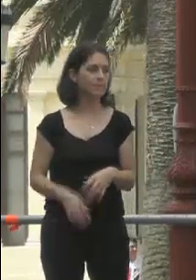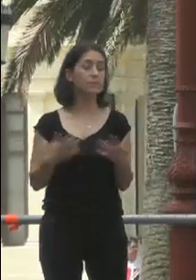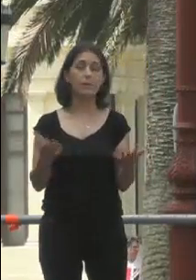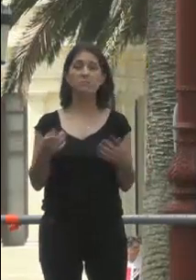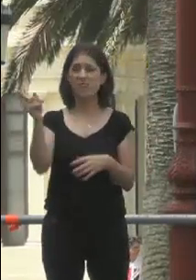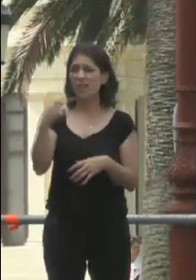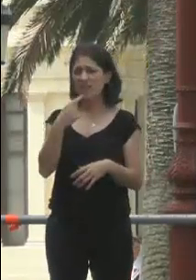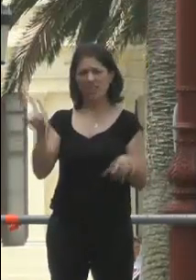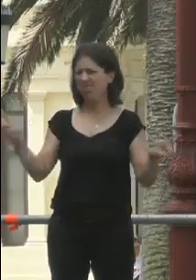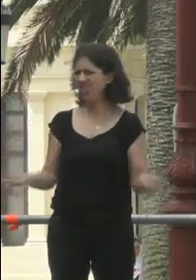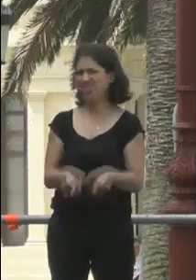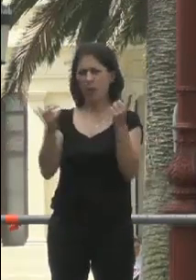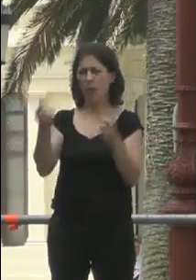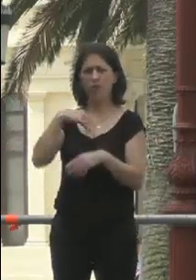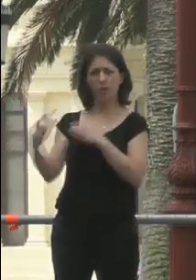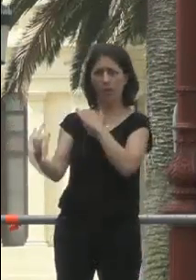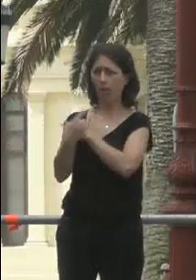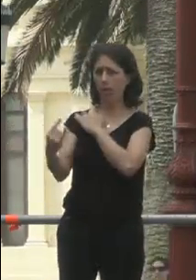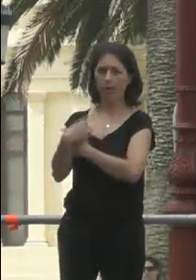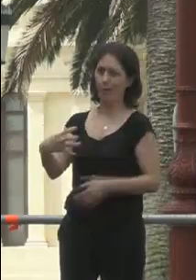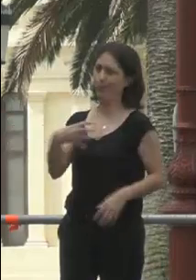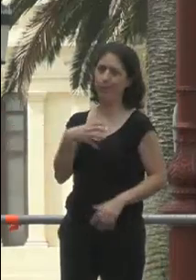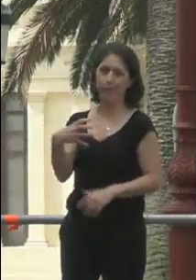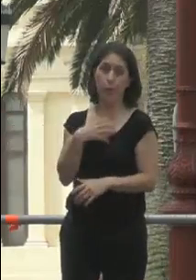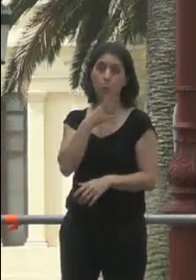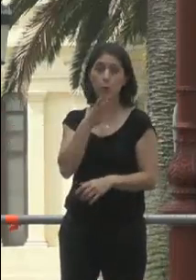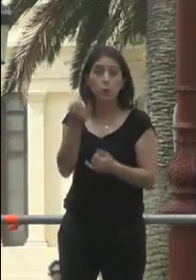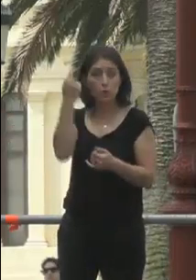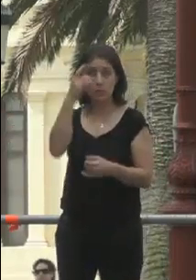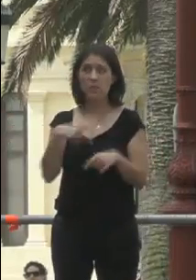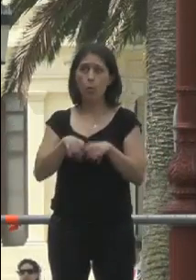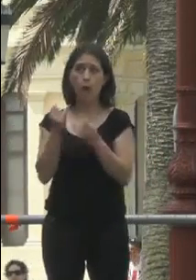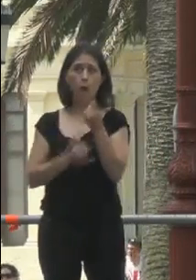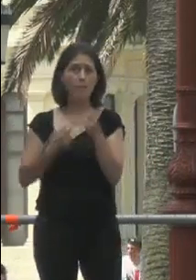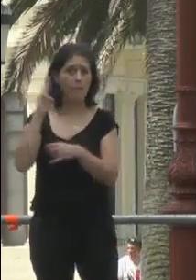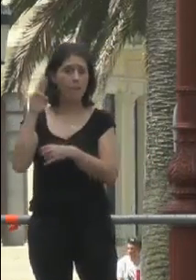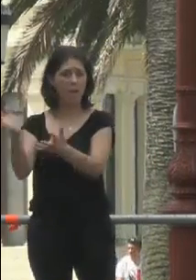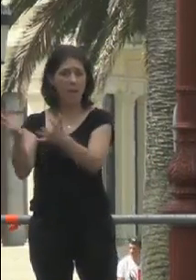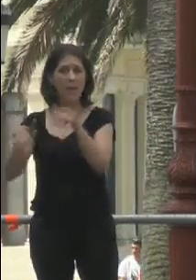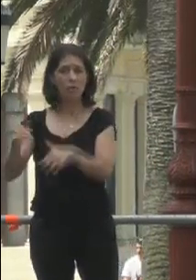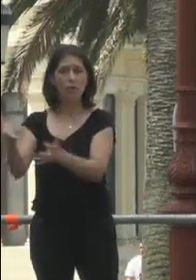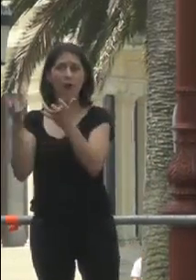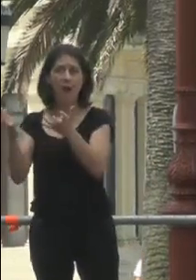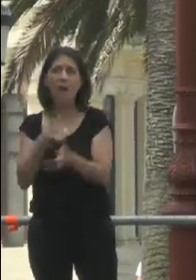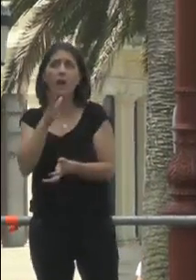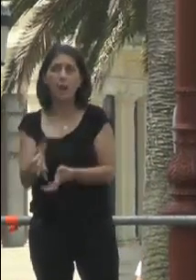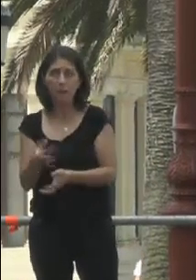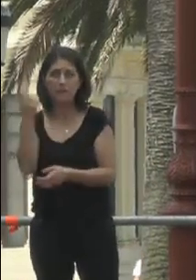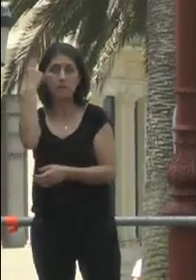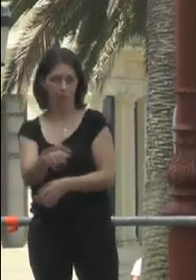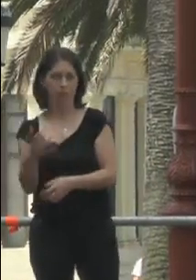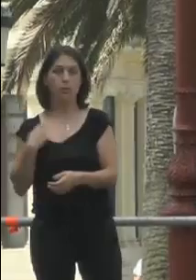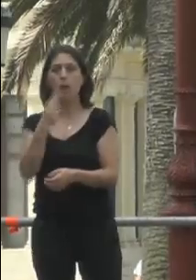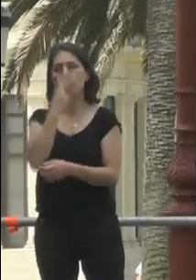Digan o que digan, non nos van a poder enganar. Xa sabemos o que pasa cando ganan as eleccións o Partido Popular. Prometen e prometen,